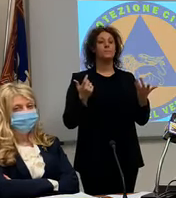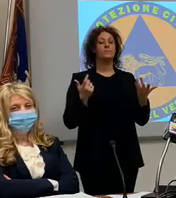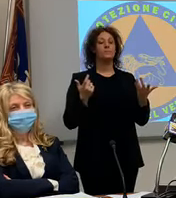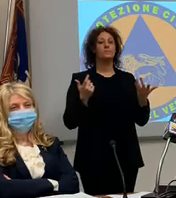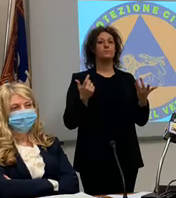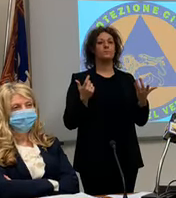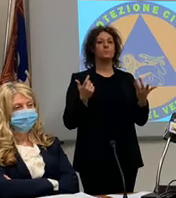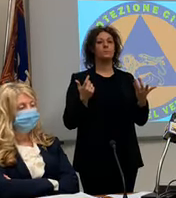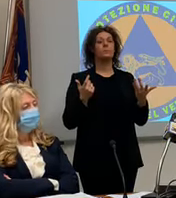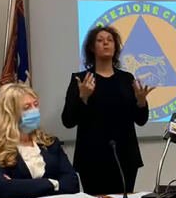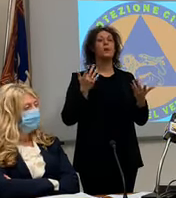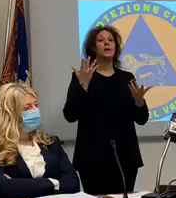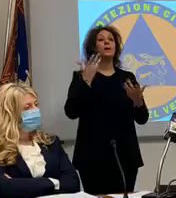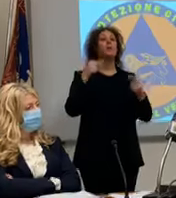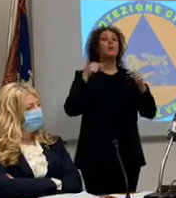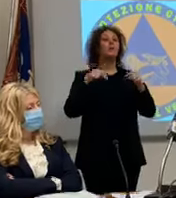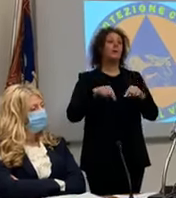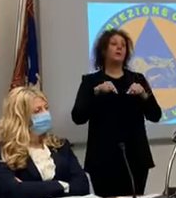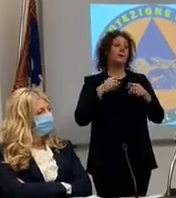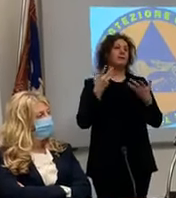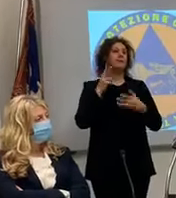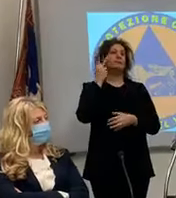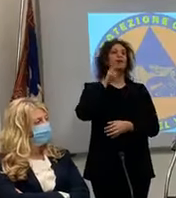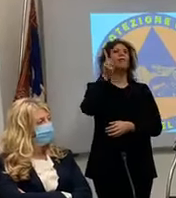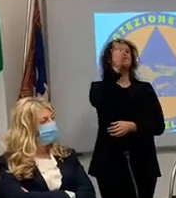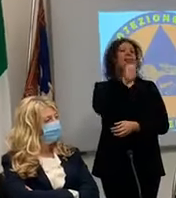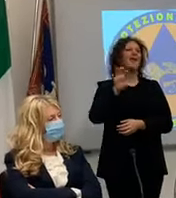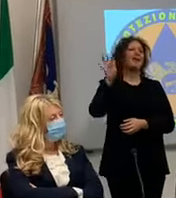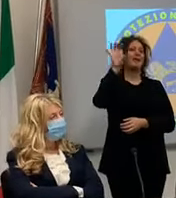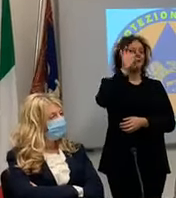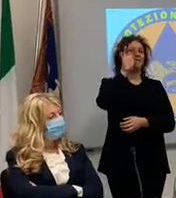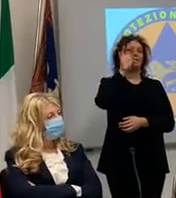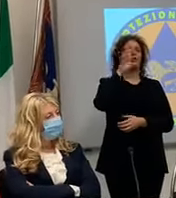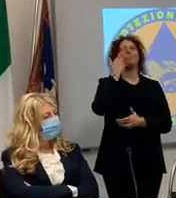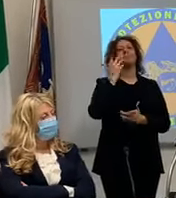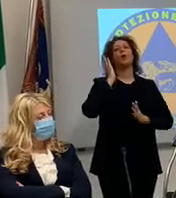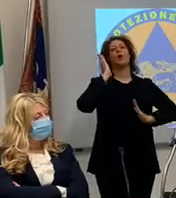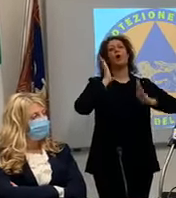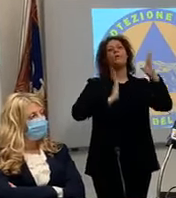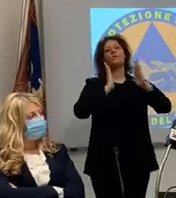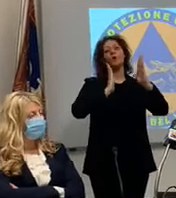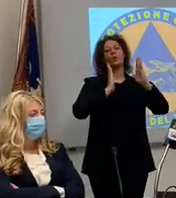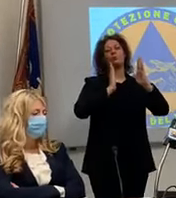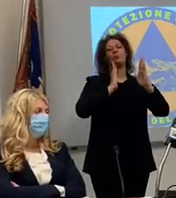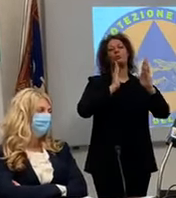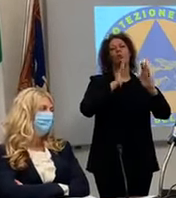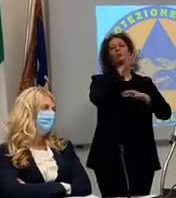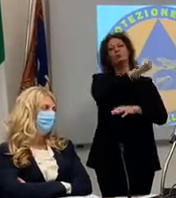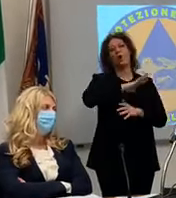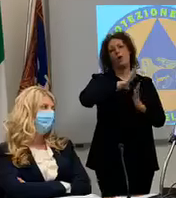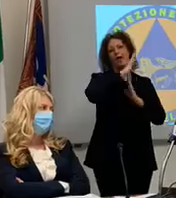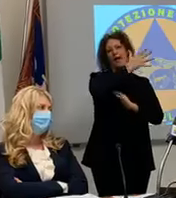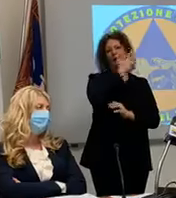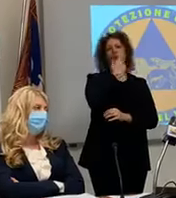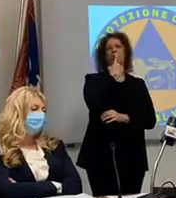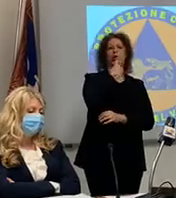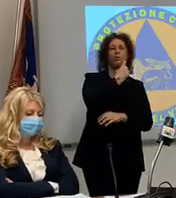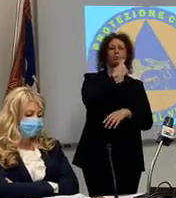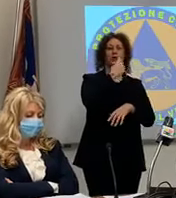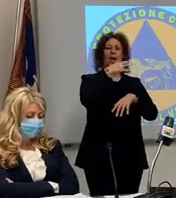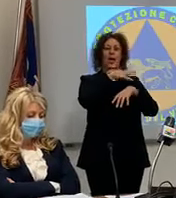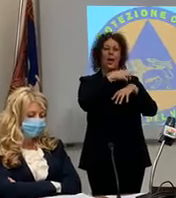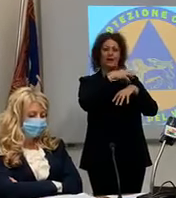noi cioè o meglio Noi abbiamo avuto delle misure ma meno aggressive di quelle della zona arancione o Gi o o rossa tutte le